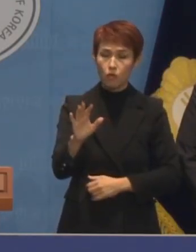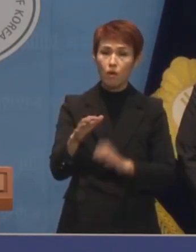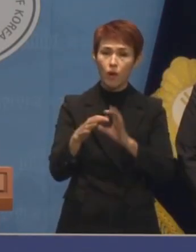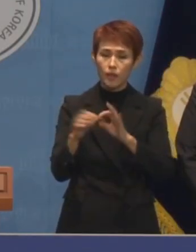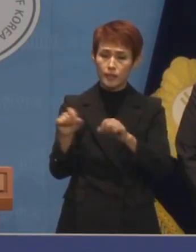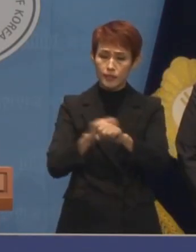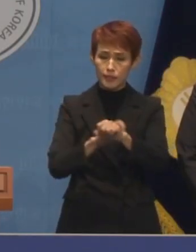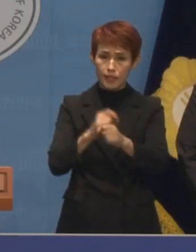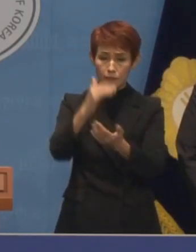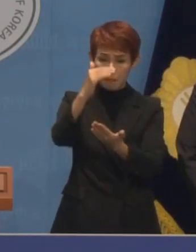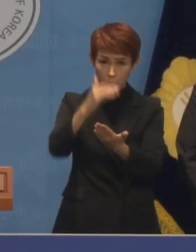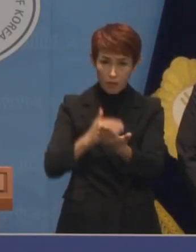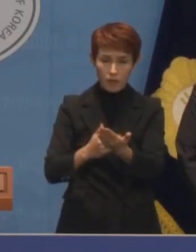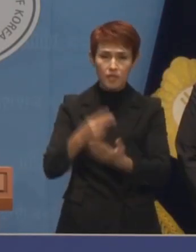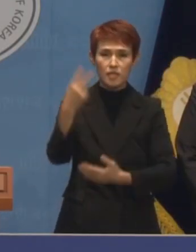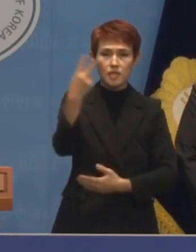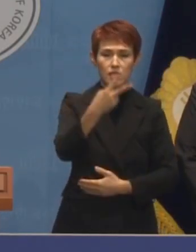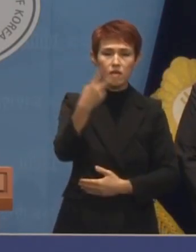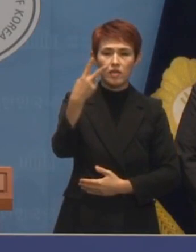특례가